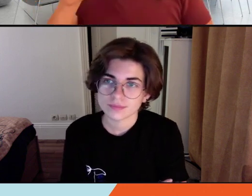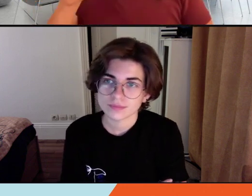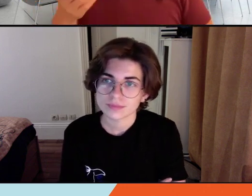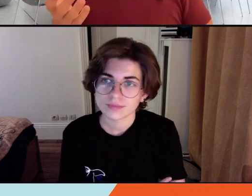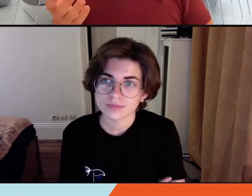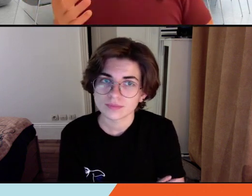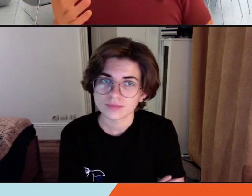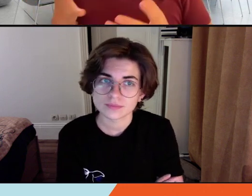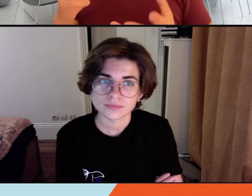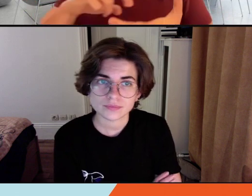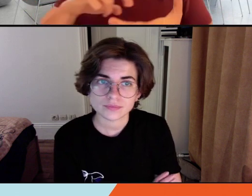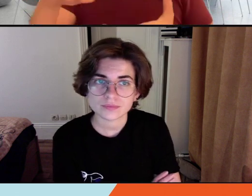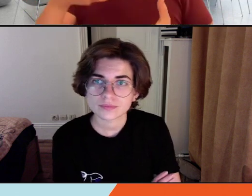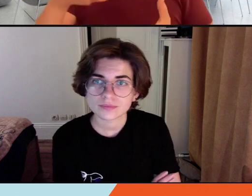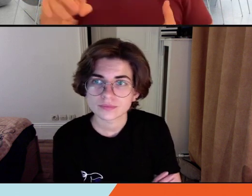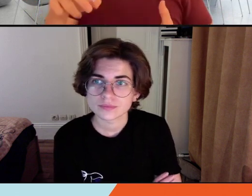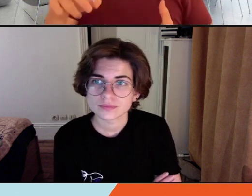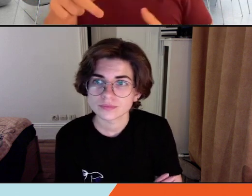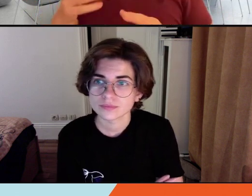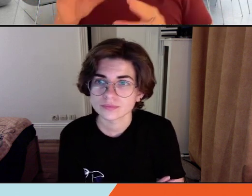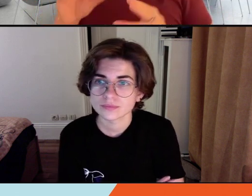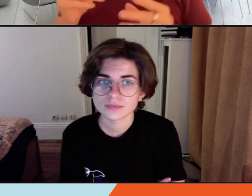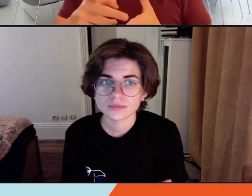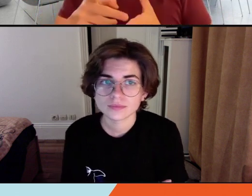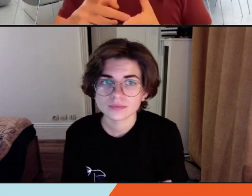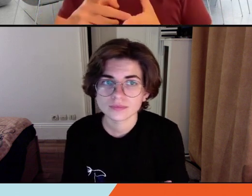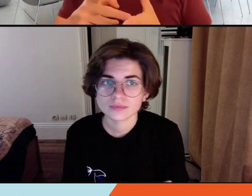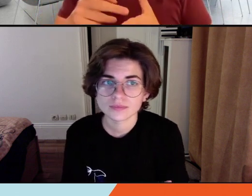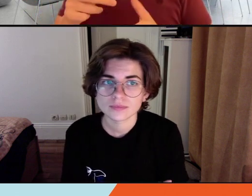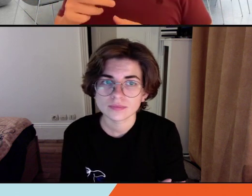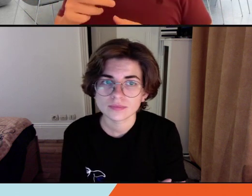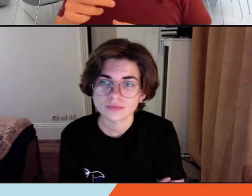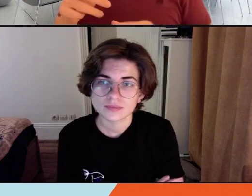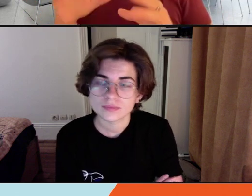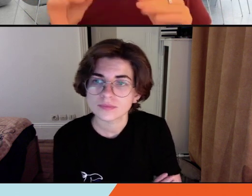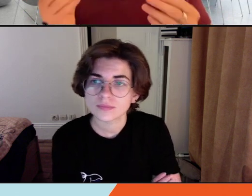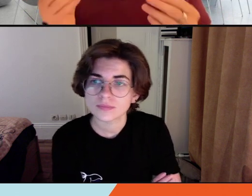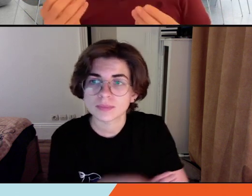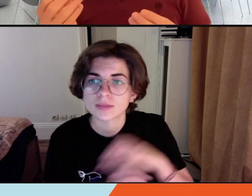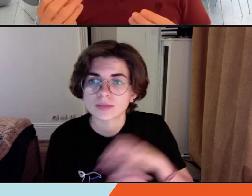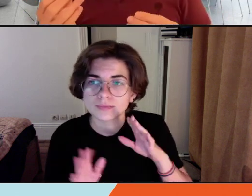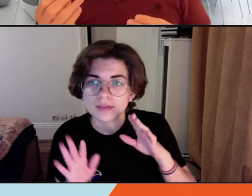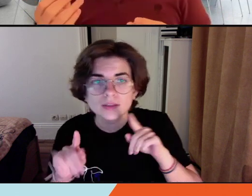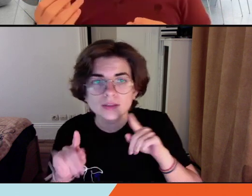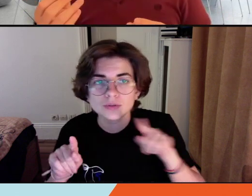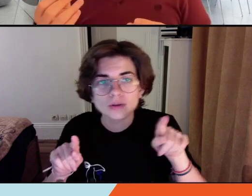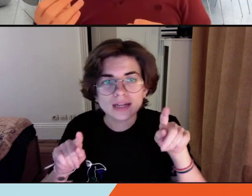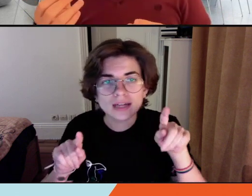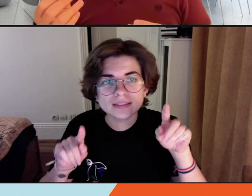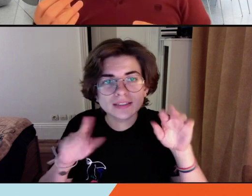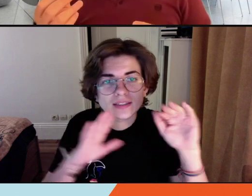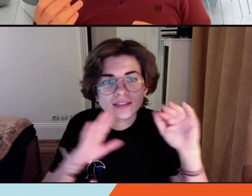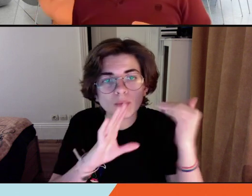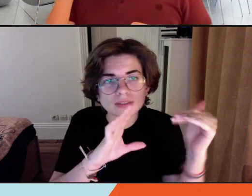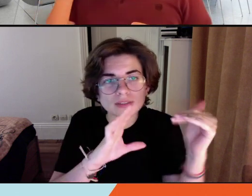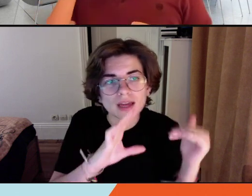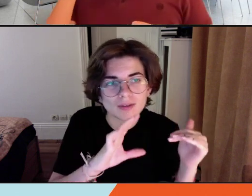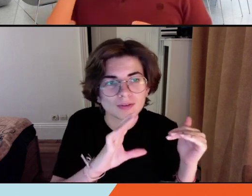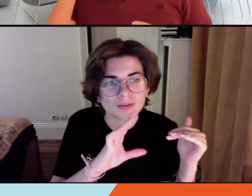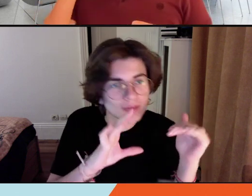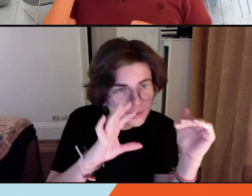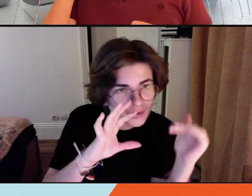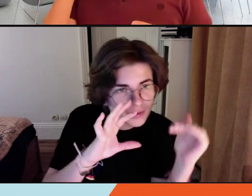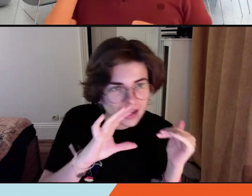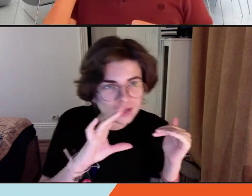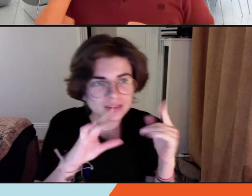c'est comment tu te déplaces? Tu habites à Paris? Tu habites où? Je regardais les commentaires.